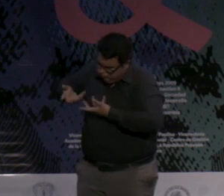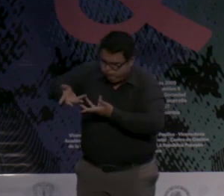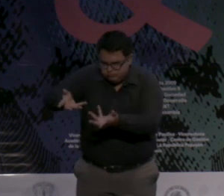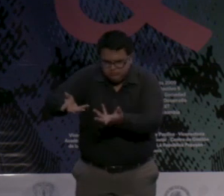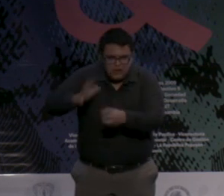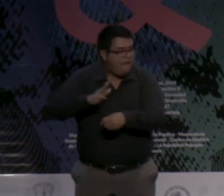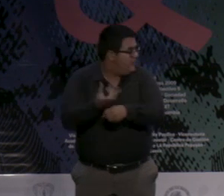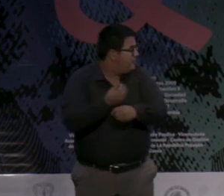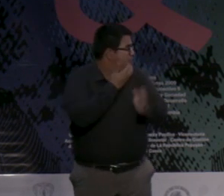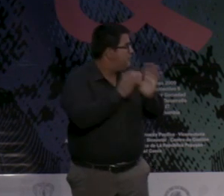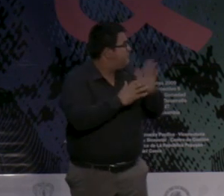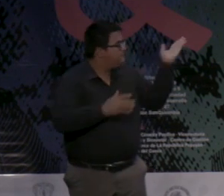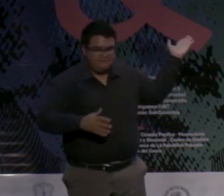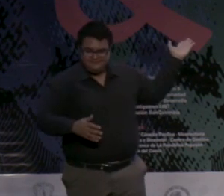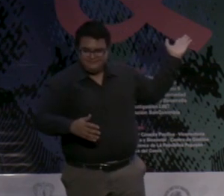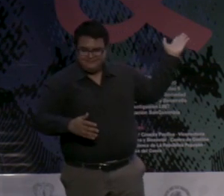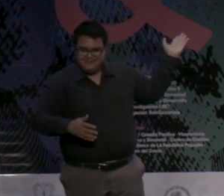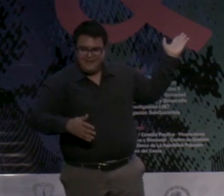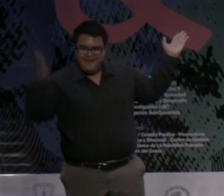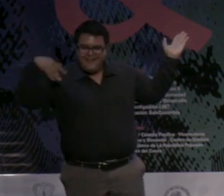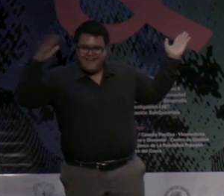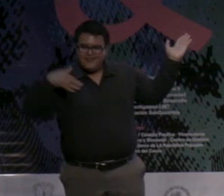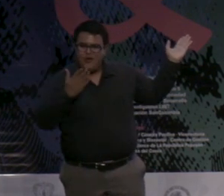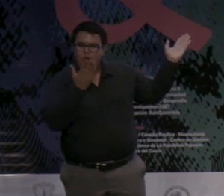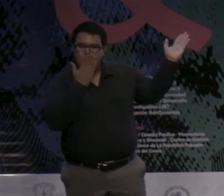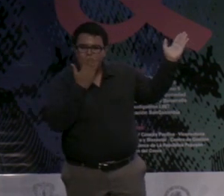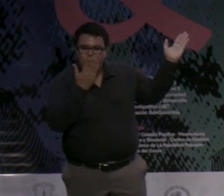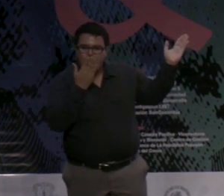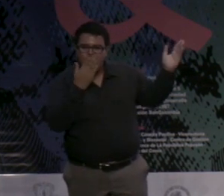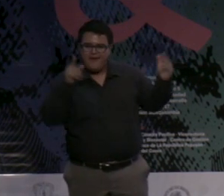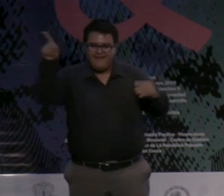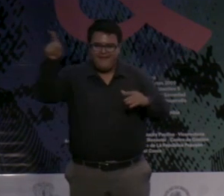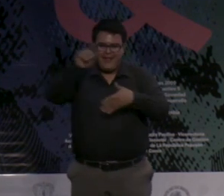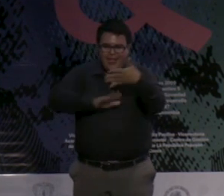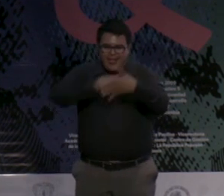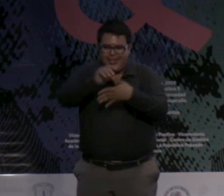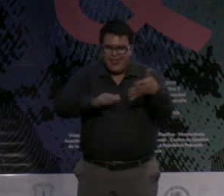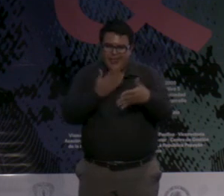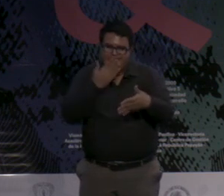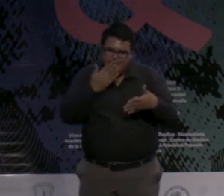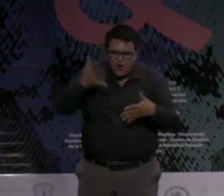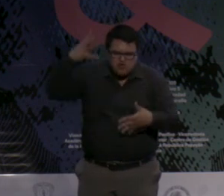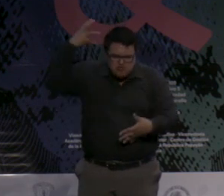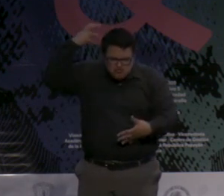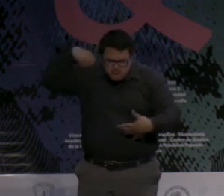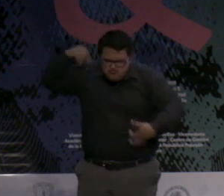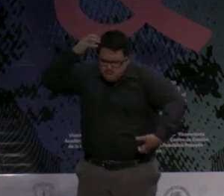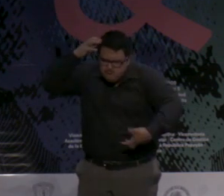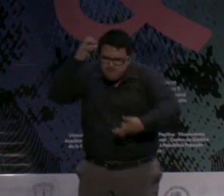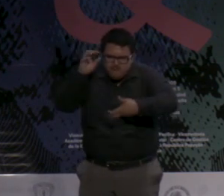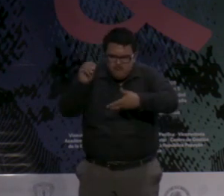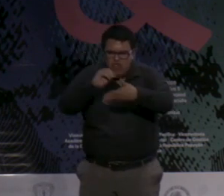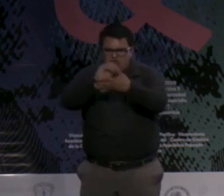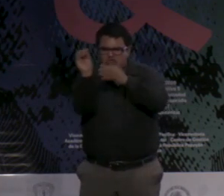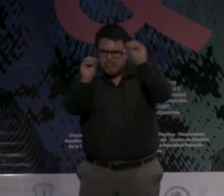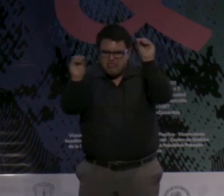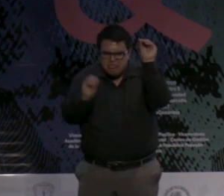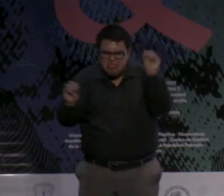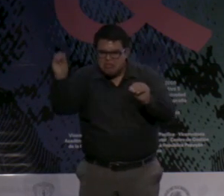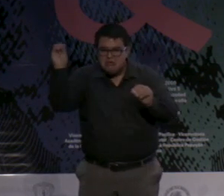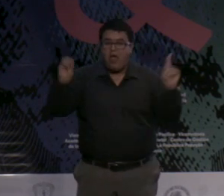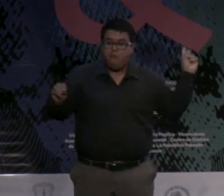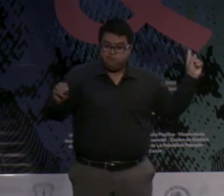imagen, es una imagen de las cuevas de Lascaux en Francia. No es una